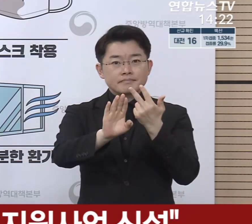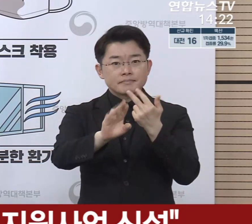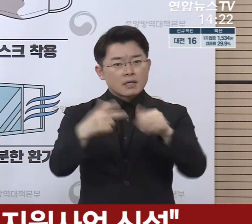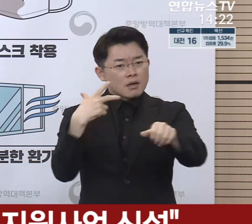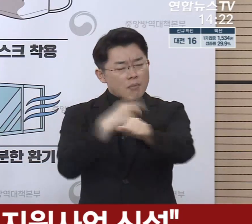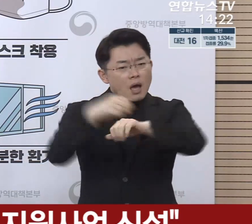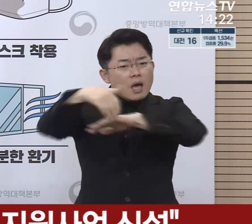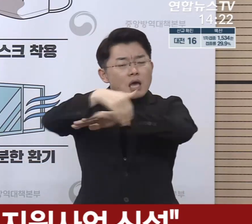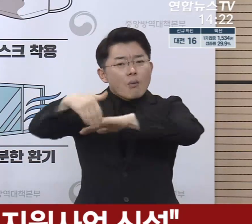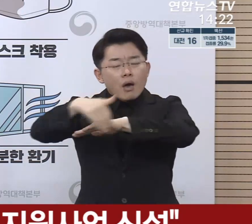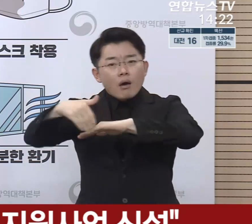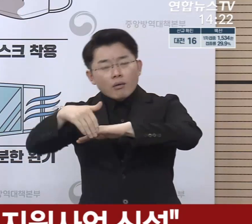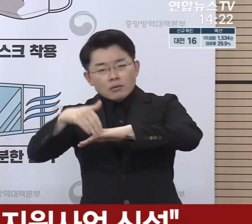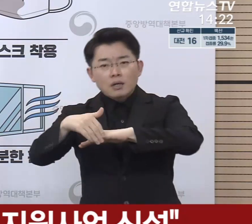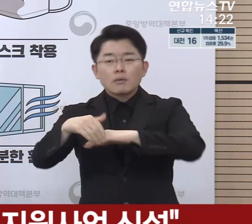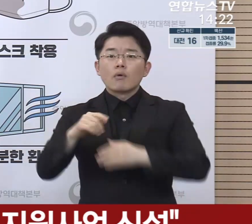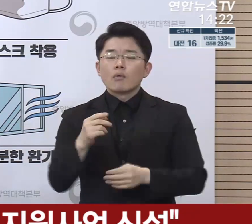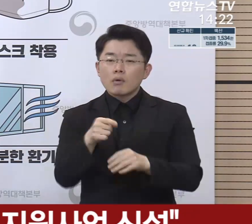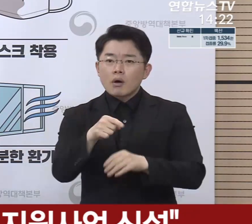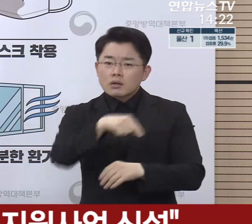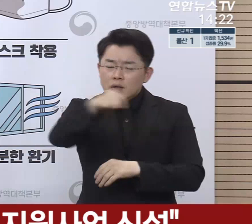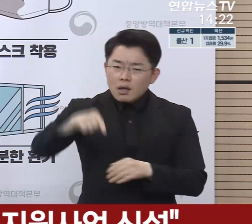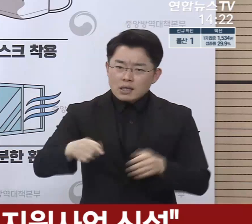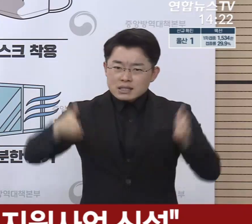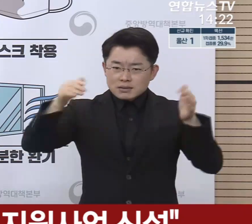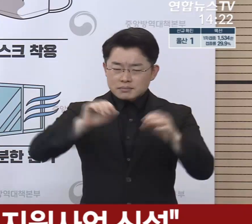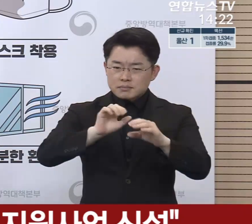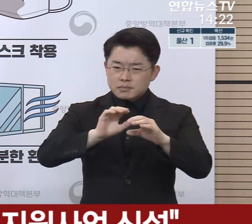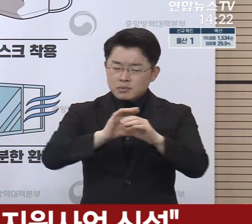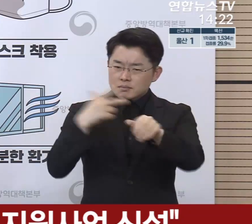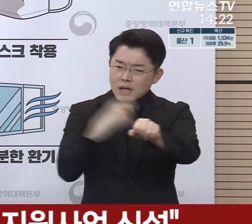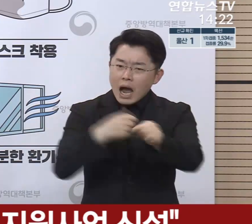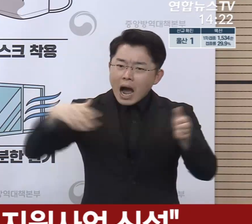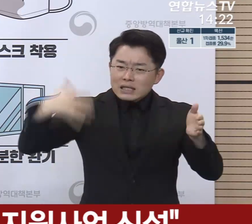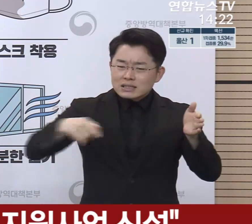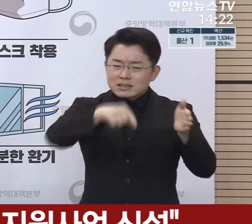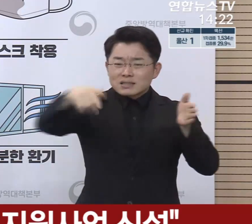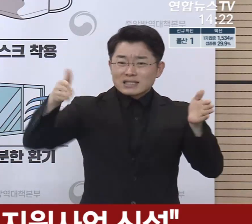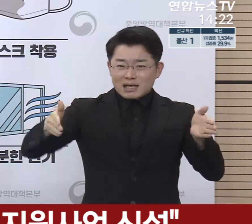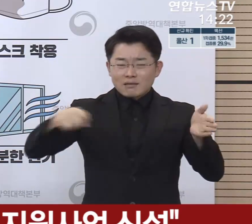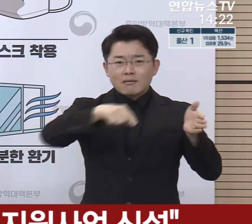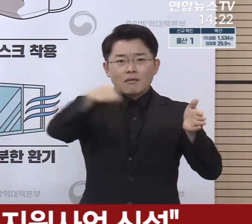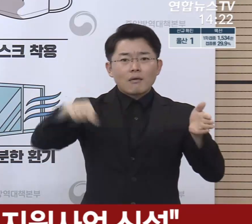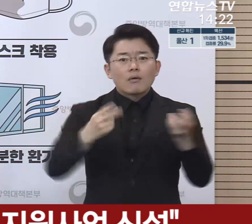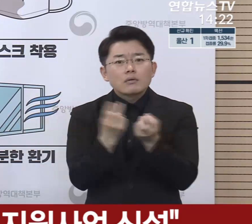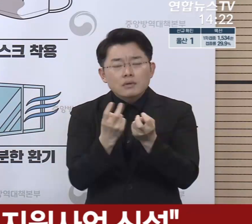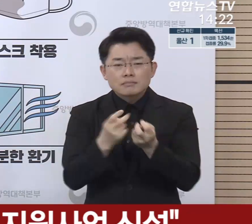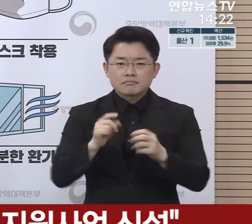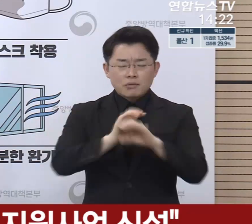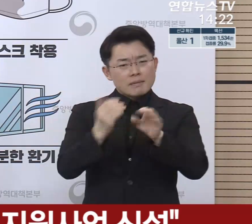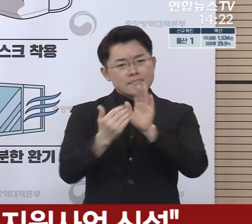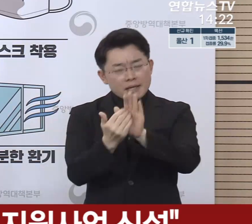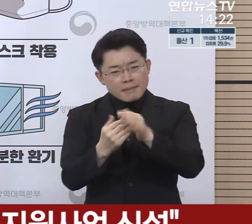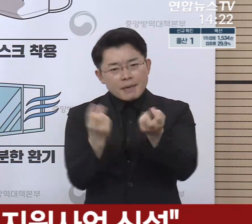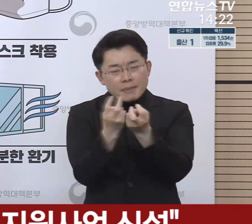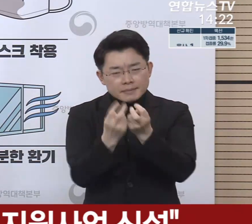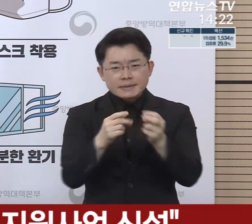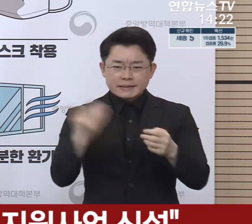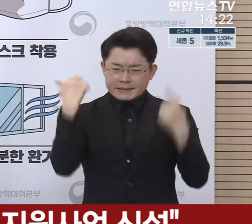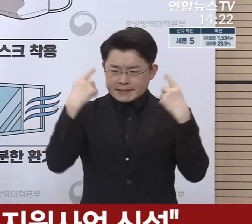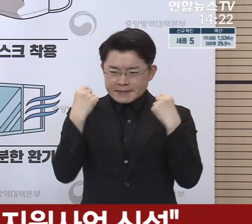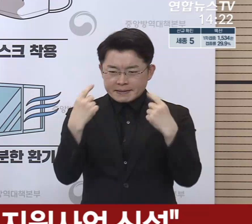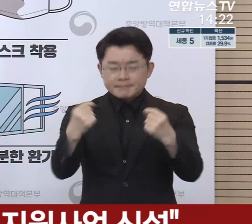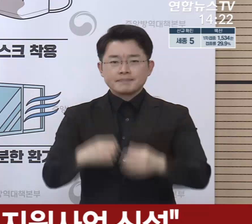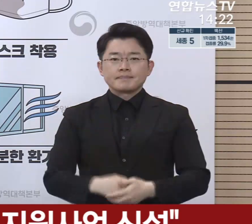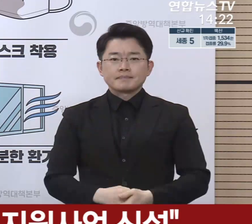억제되는 시기까지는 진단검사, 역학조사 등 기본적인 방역 수단은 현 대응 수준으로 유지하면서 특히